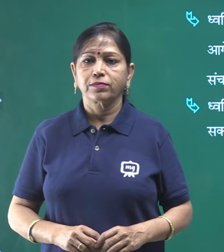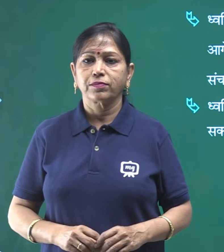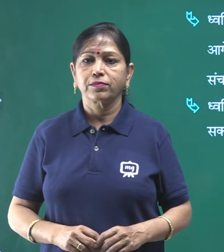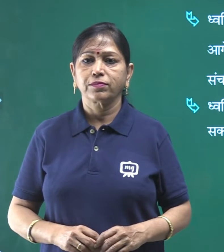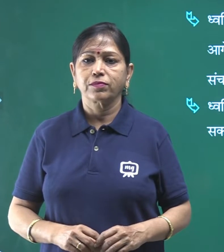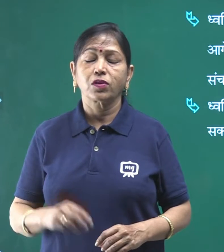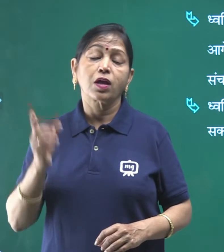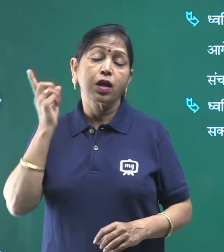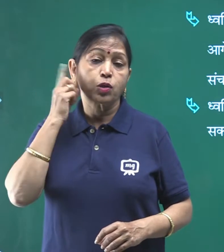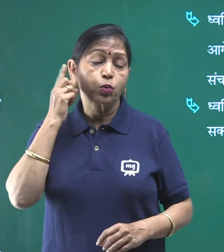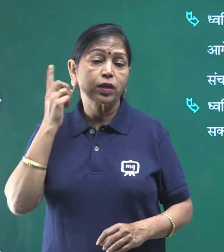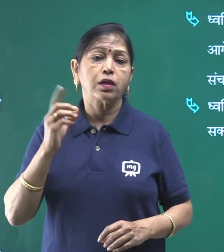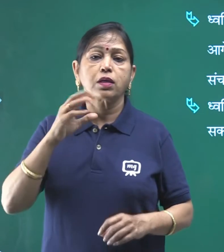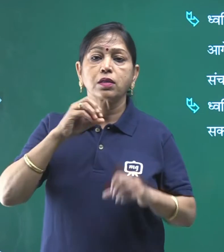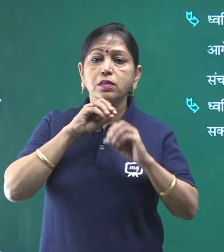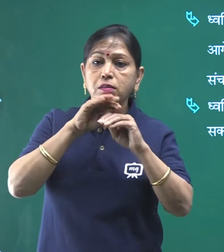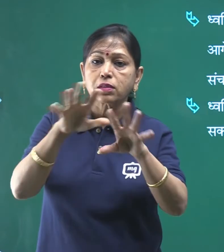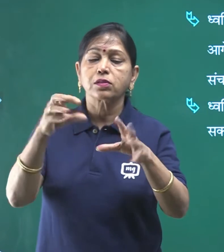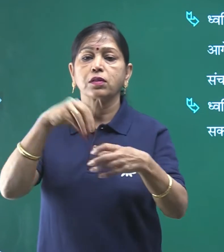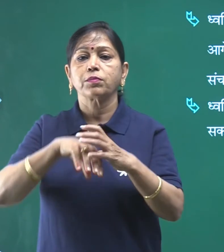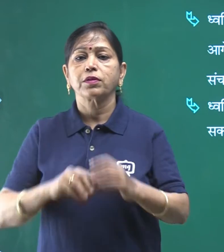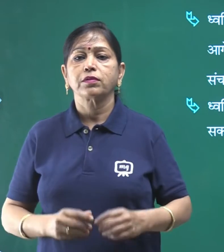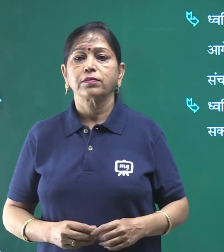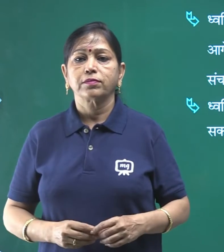ध्वनि संचरण में